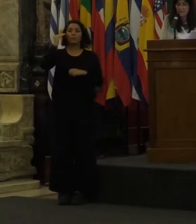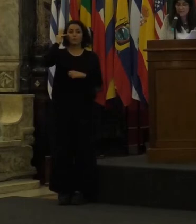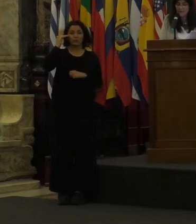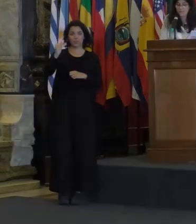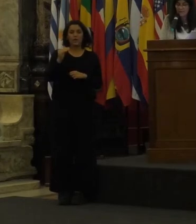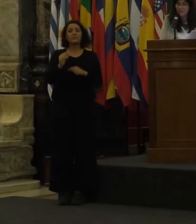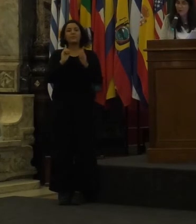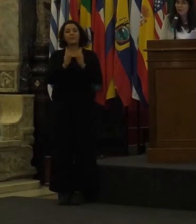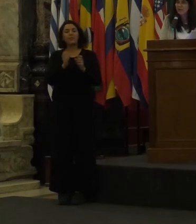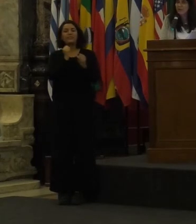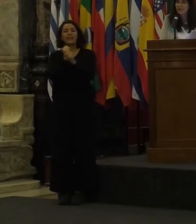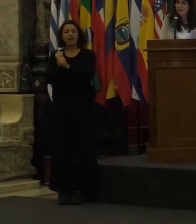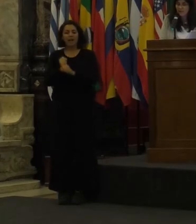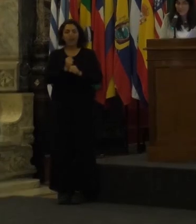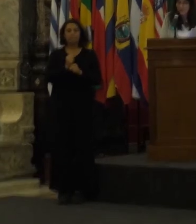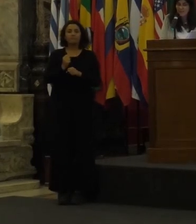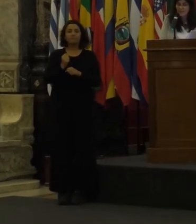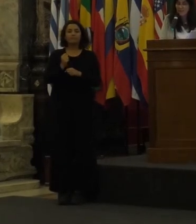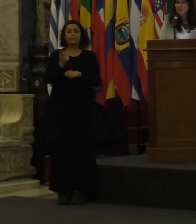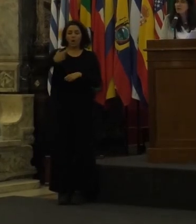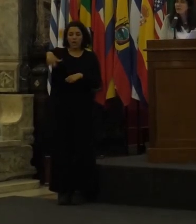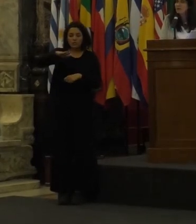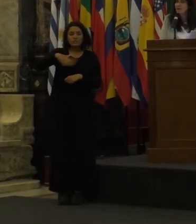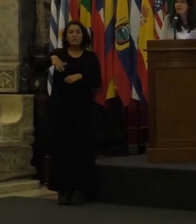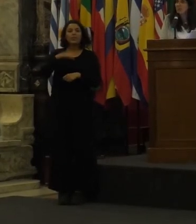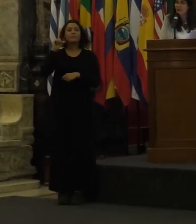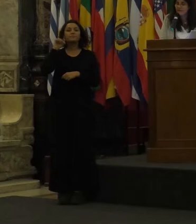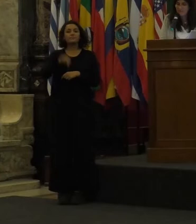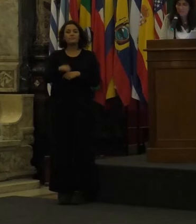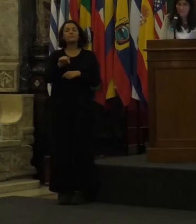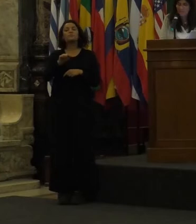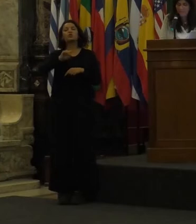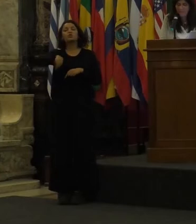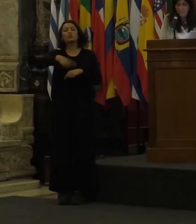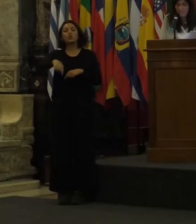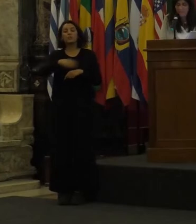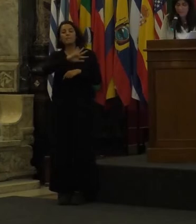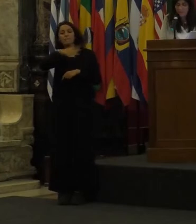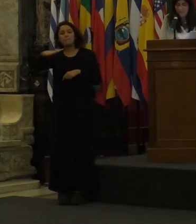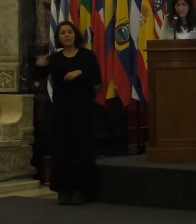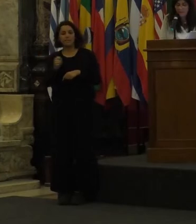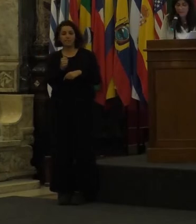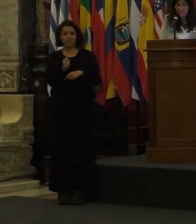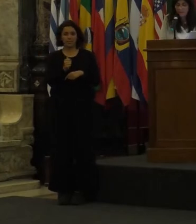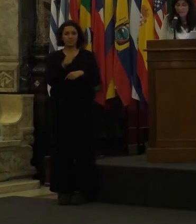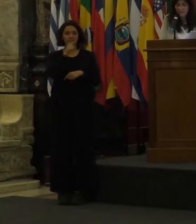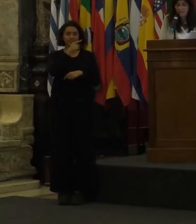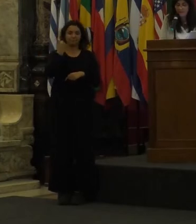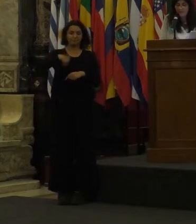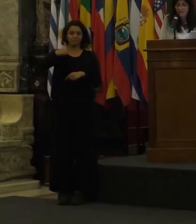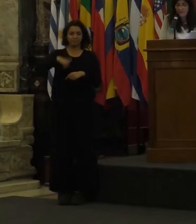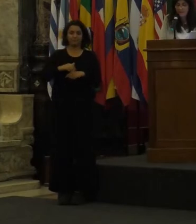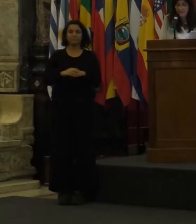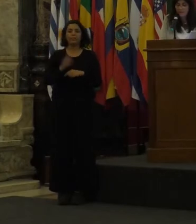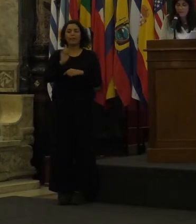de la Facultad de Psicología de la Universidad Nacional de Mar del Plata. Es fundadora y directora de